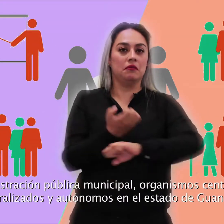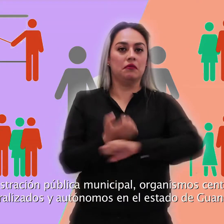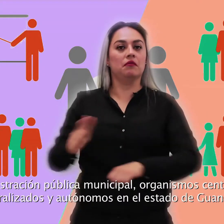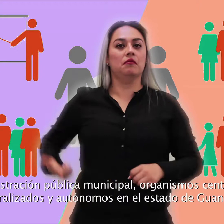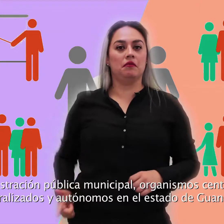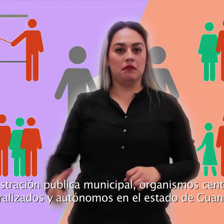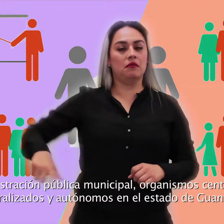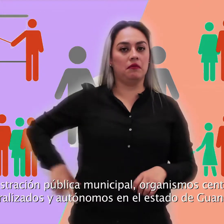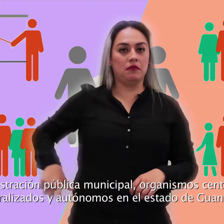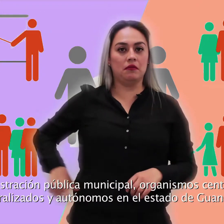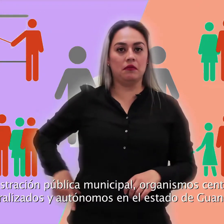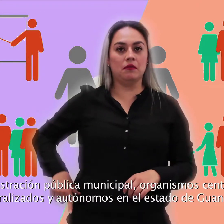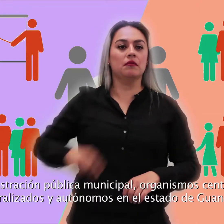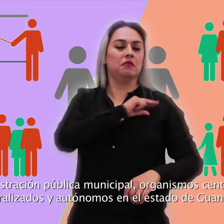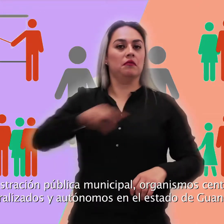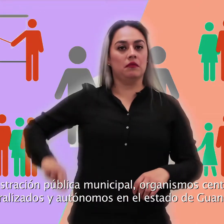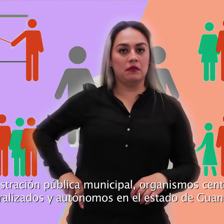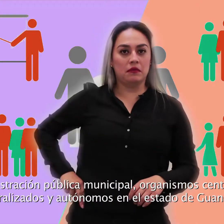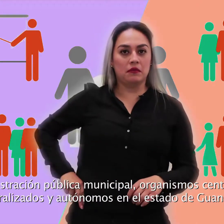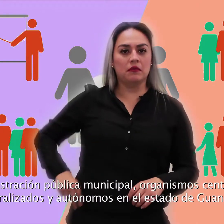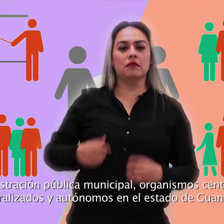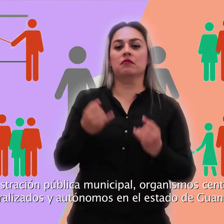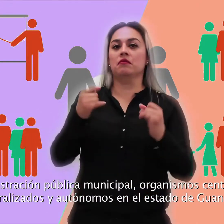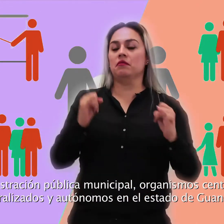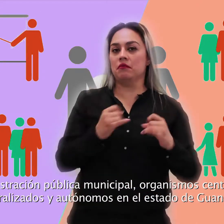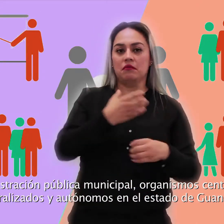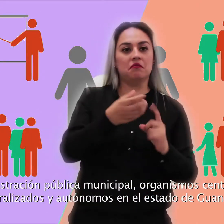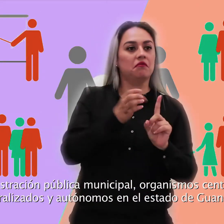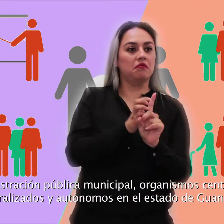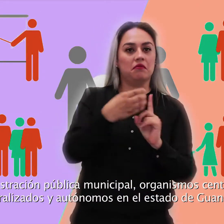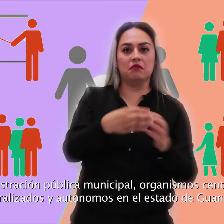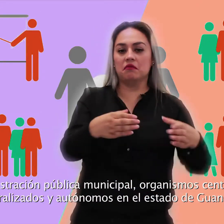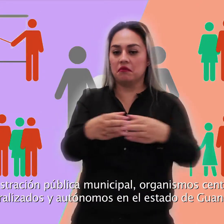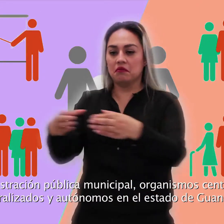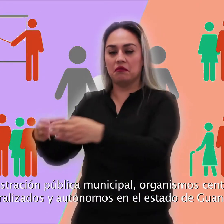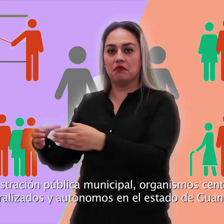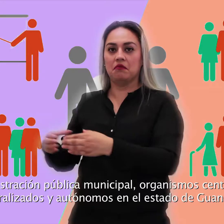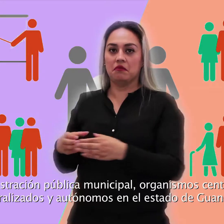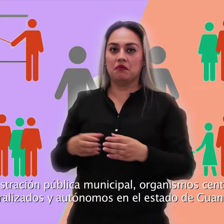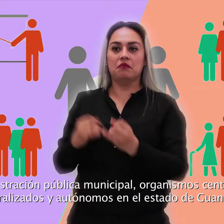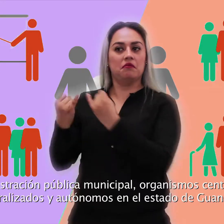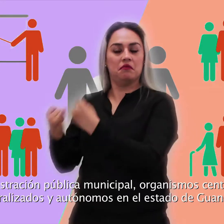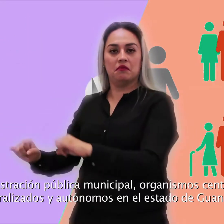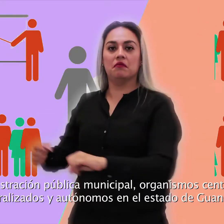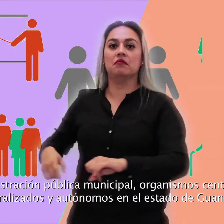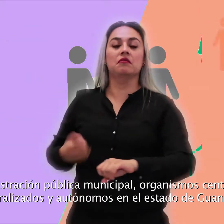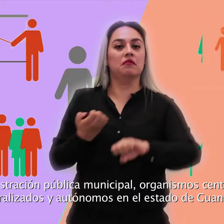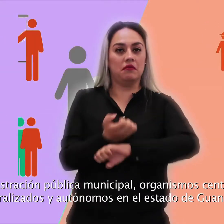la Administración Pública Municipal, organismos centralizados, descentralizados y autónomos en el Estado de Guanajuato, así